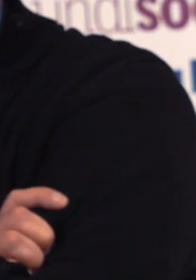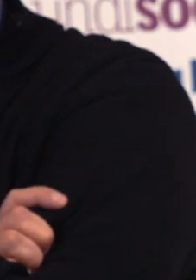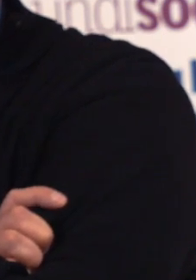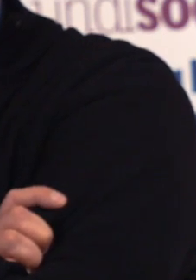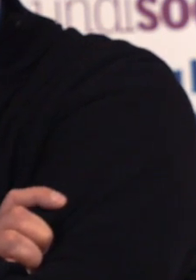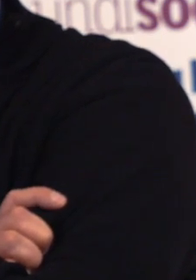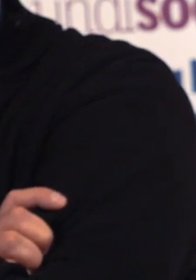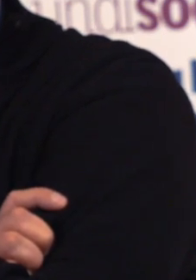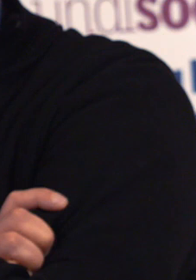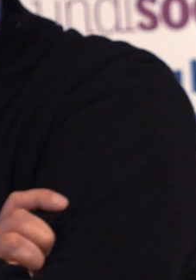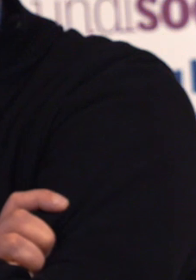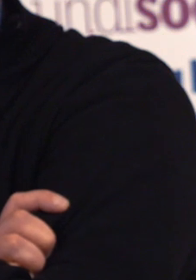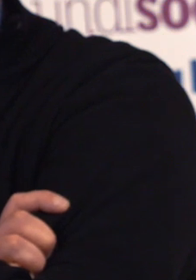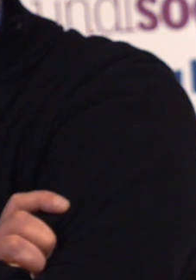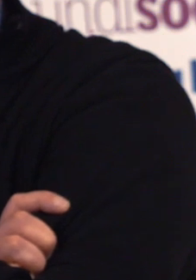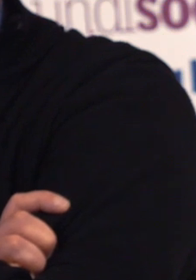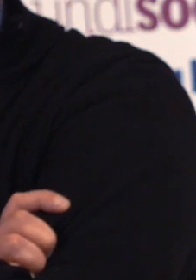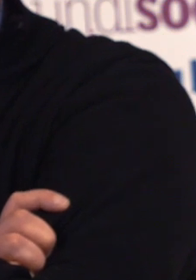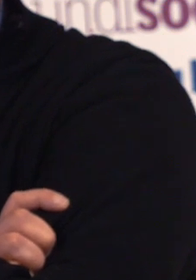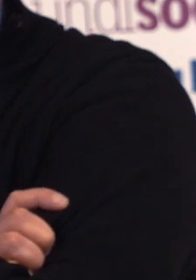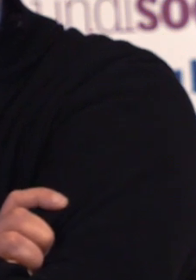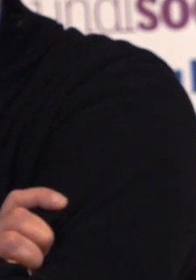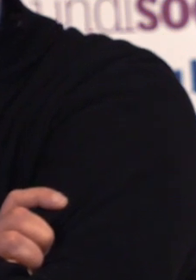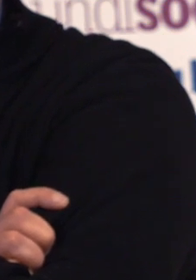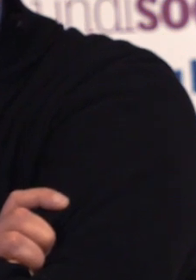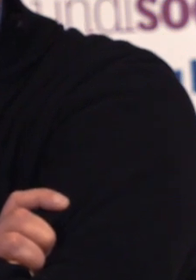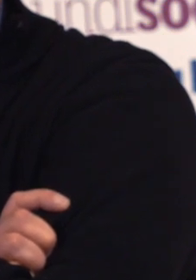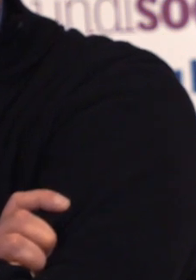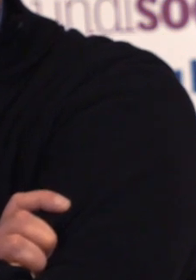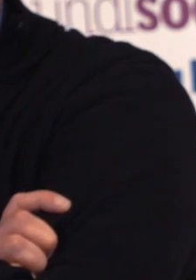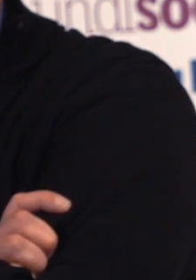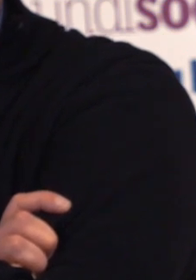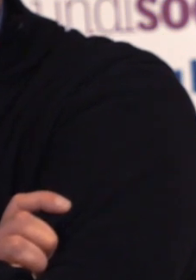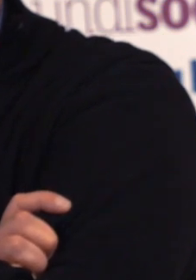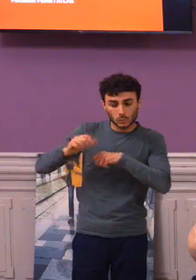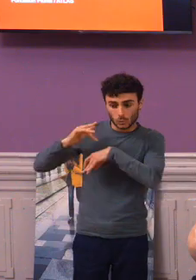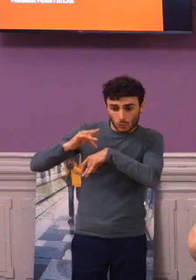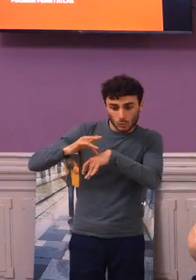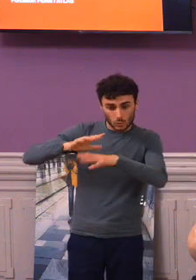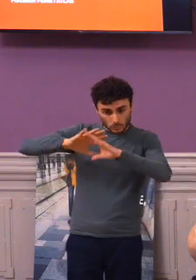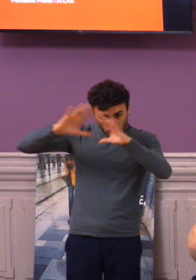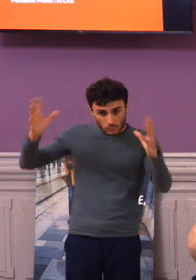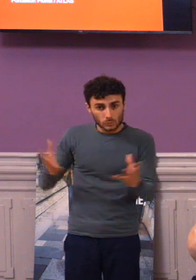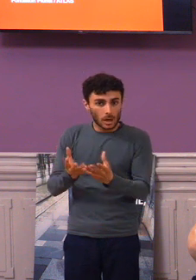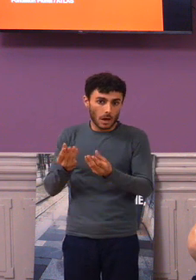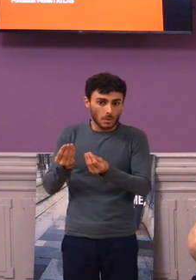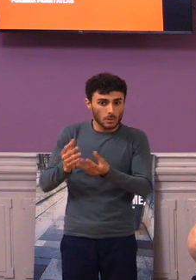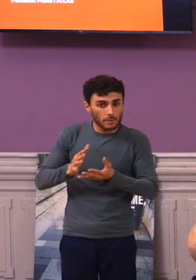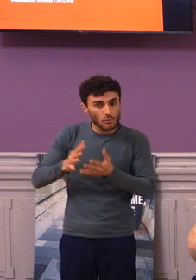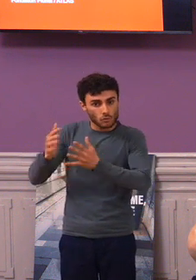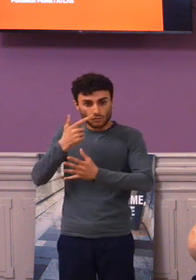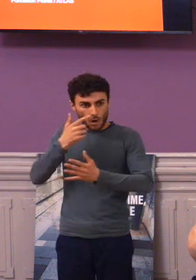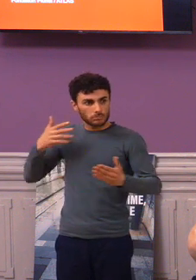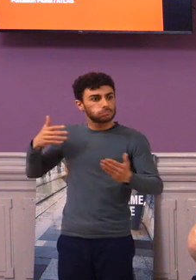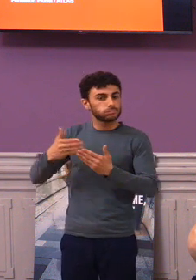et on essaie que voilà de par la porosité des rencontres et des actions et ben ça se passe je trouve que ça se passe plutôt plutôt